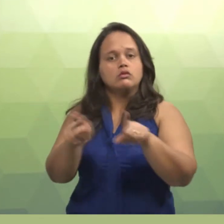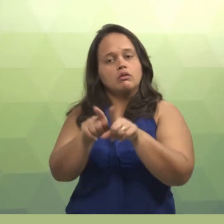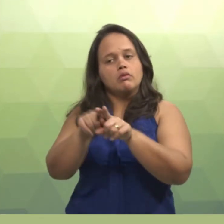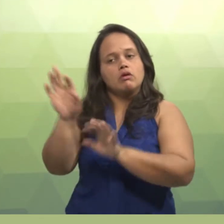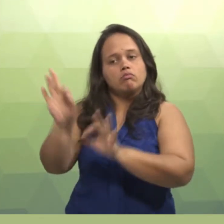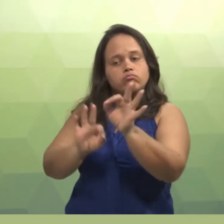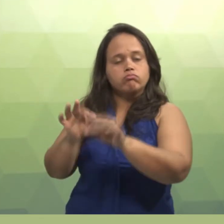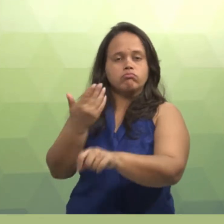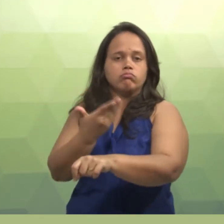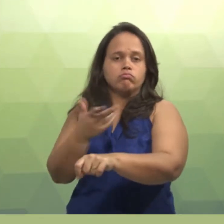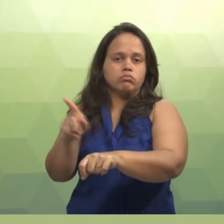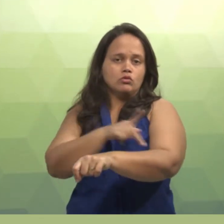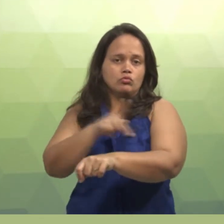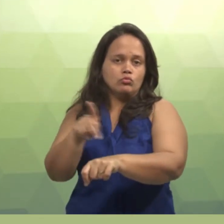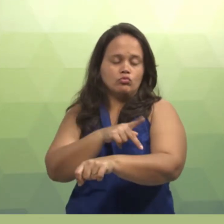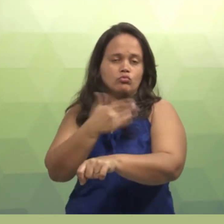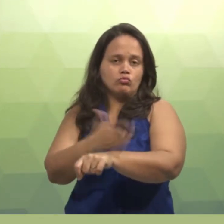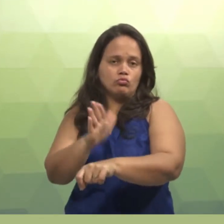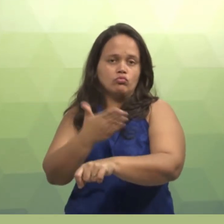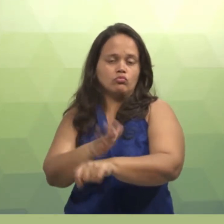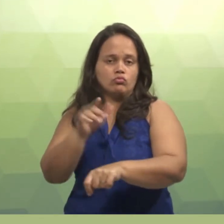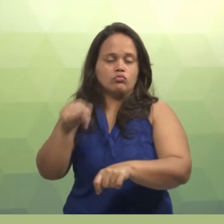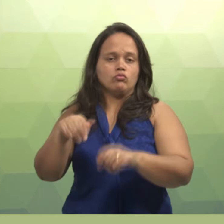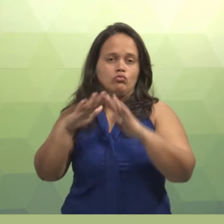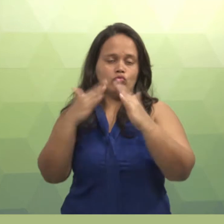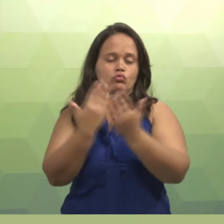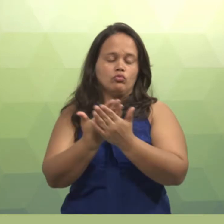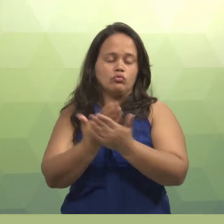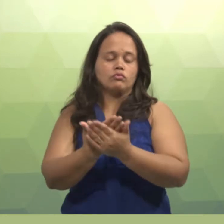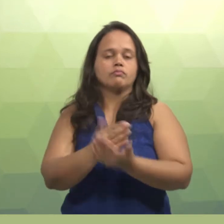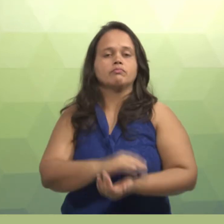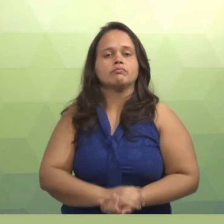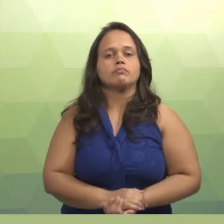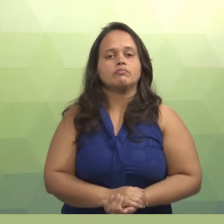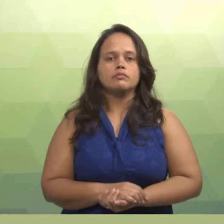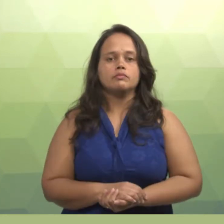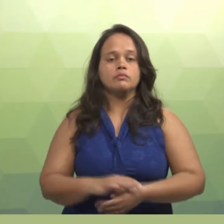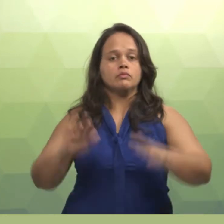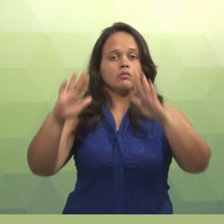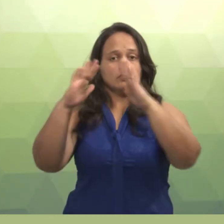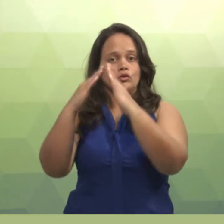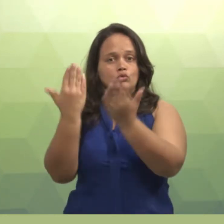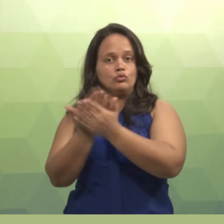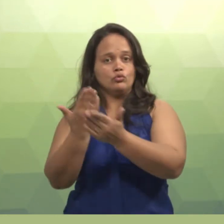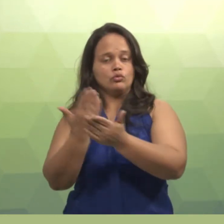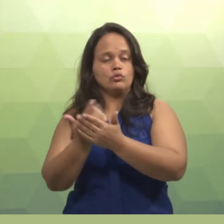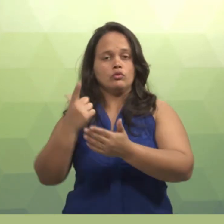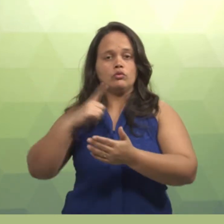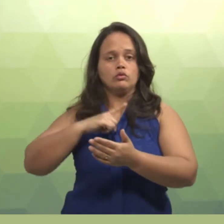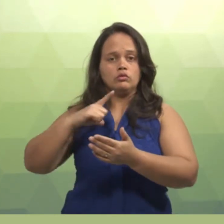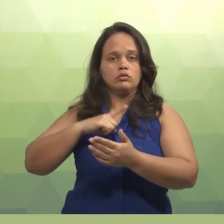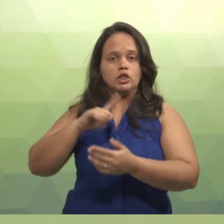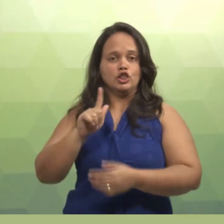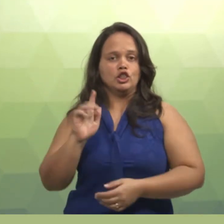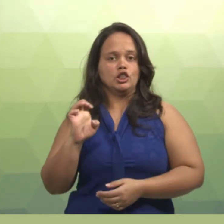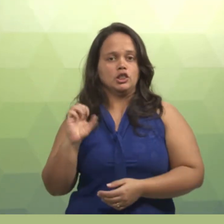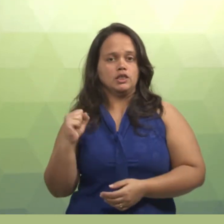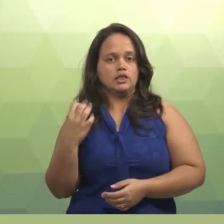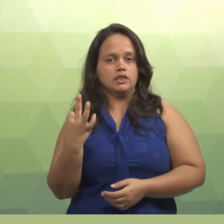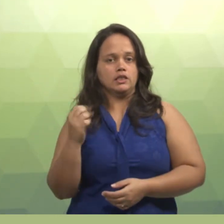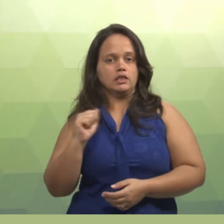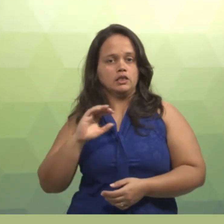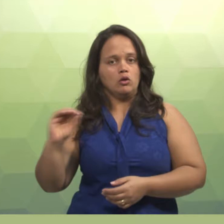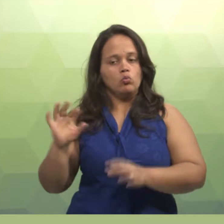democrática prepondera, o conselho de classe desempenha o papel de avaliação dos alunos e de autoavaliação de suas